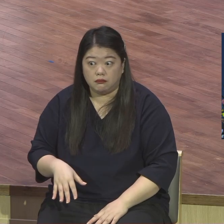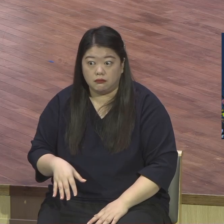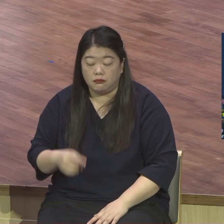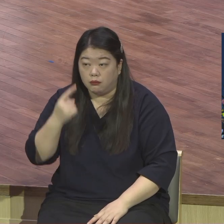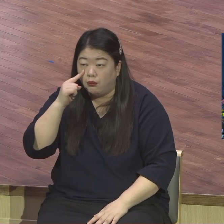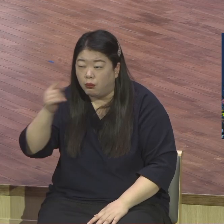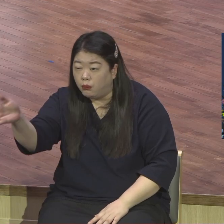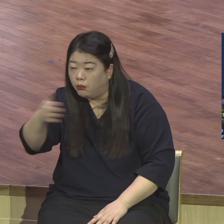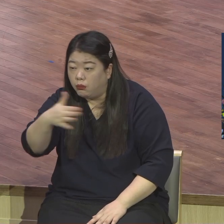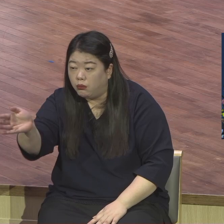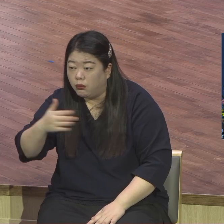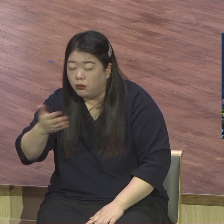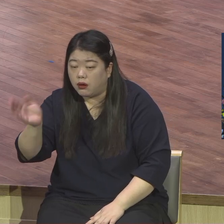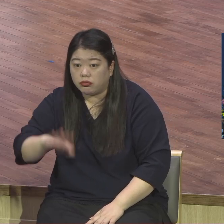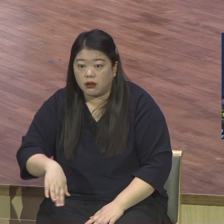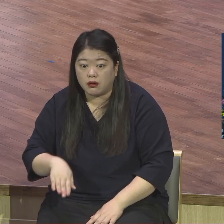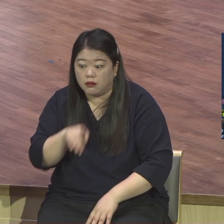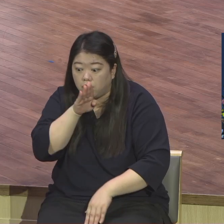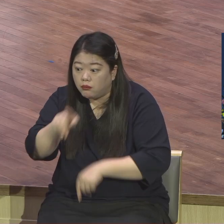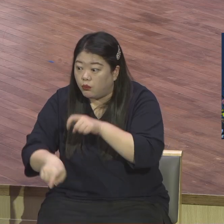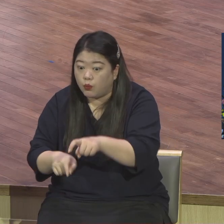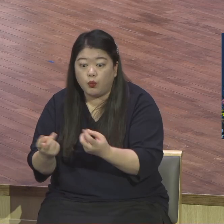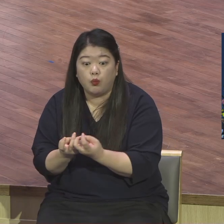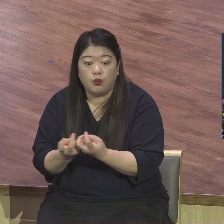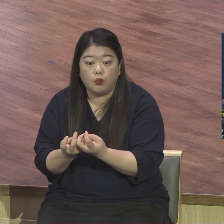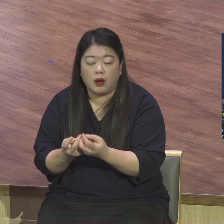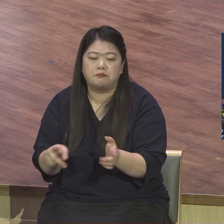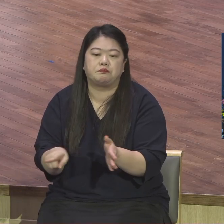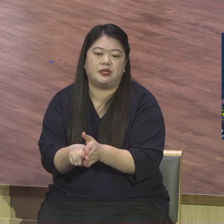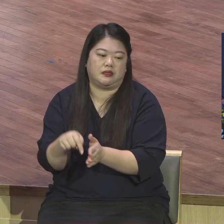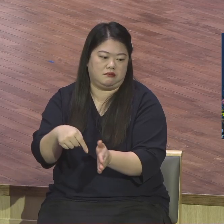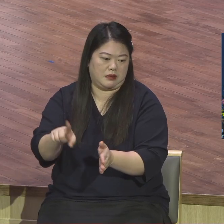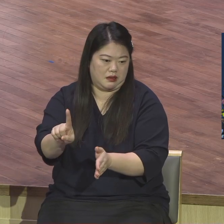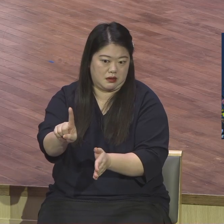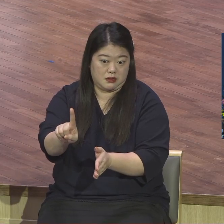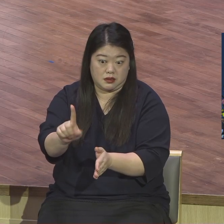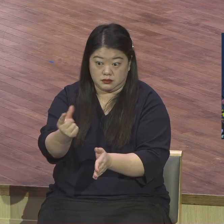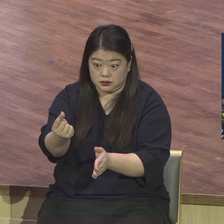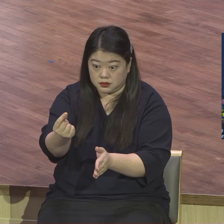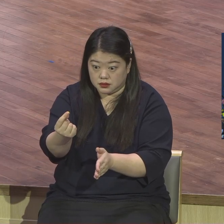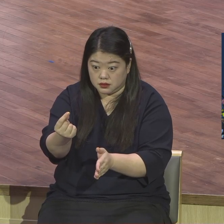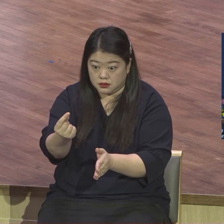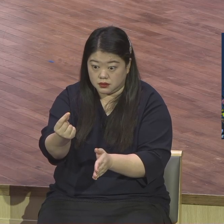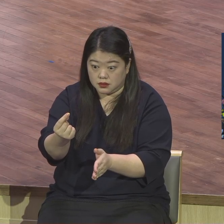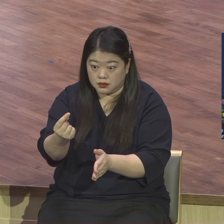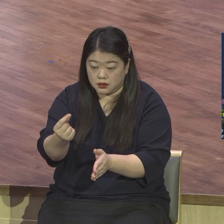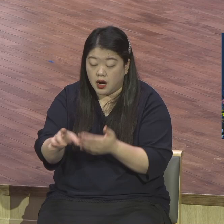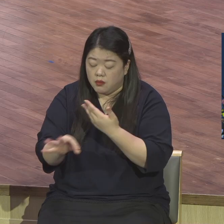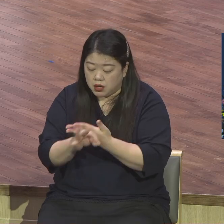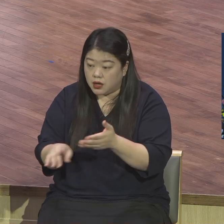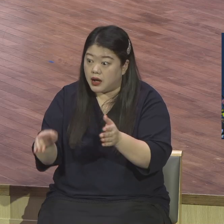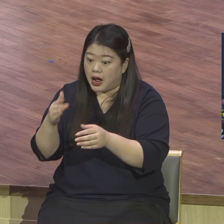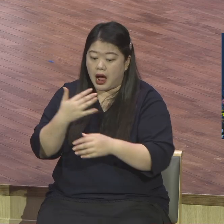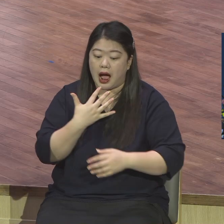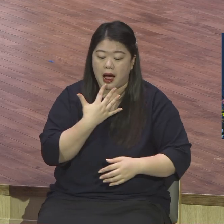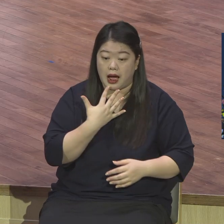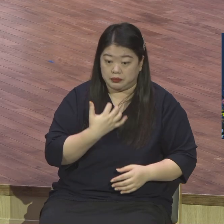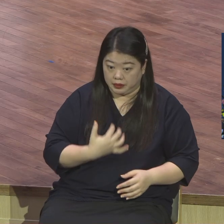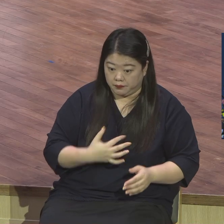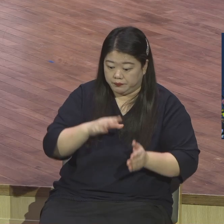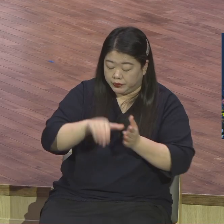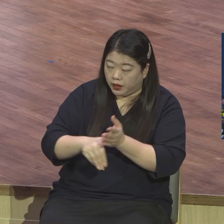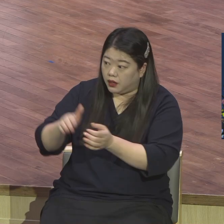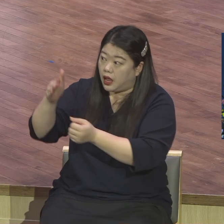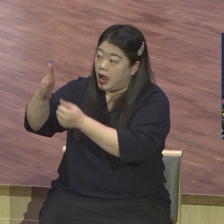하나님이 정하신 의를 얻게 되는 길이다. 사실 율법이란 것은 아브라함 시대에